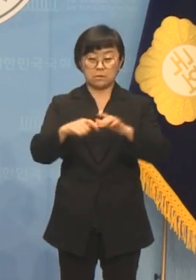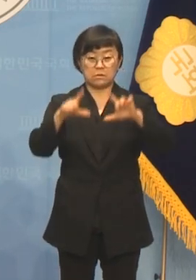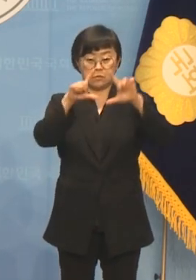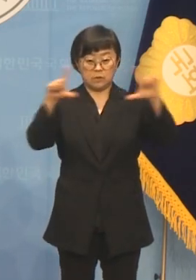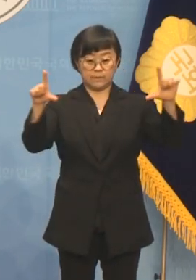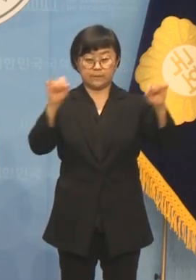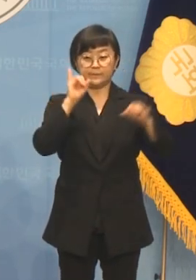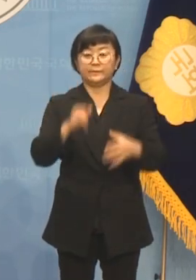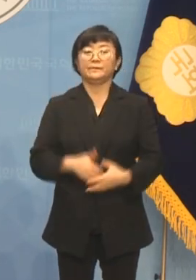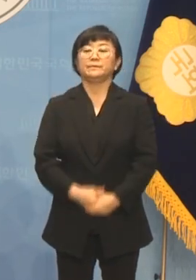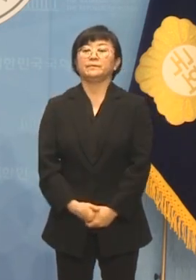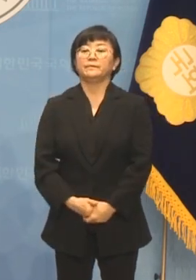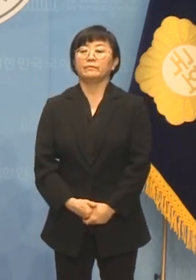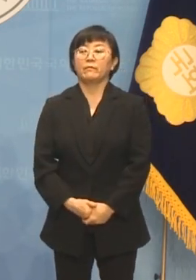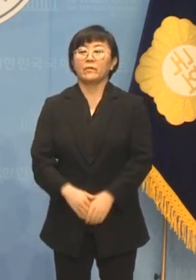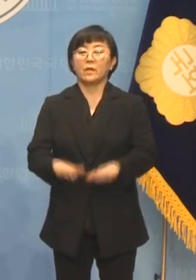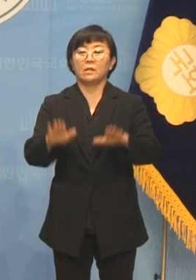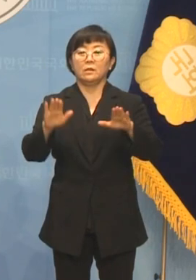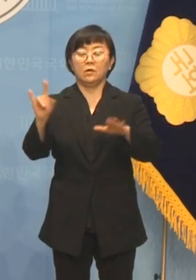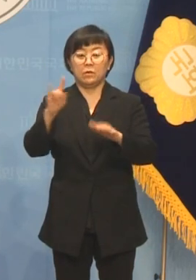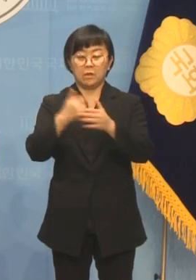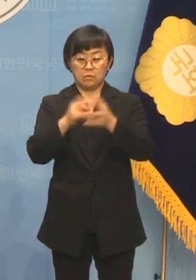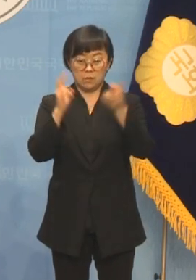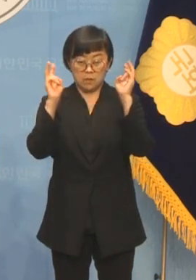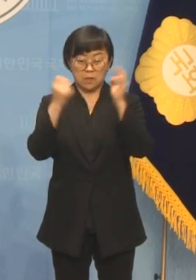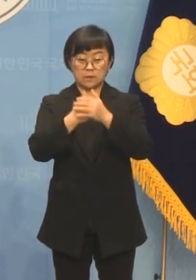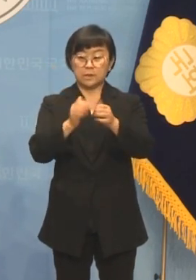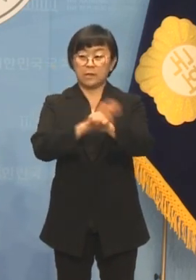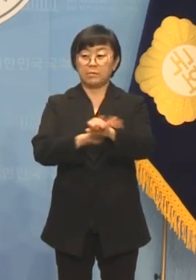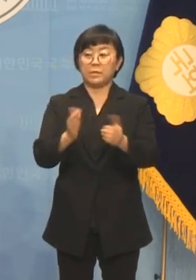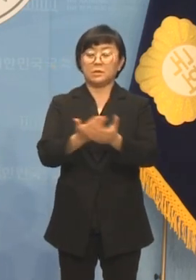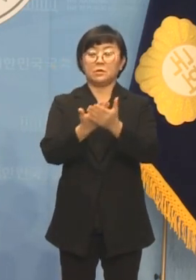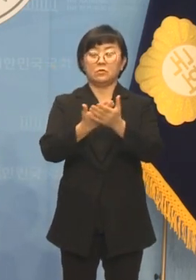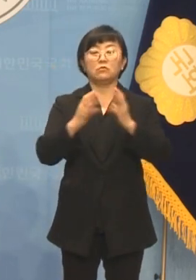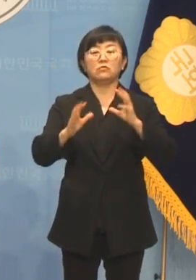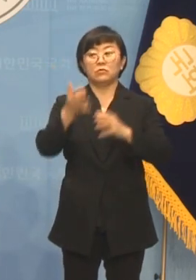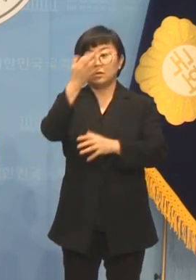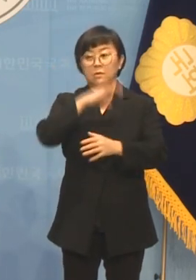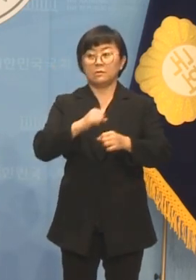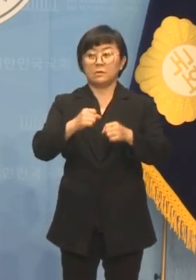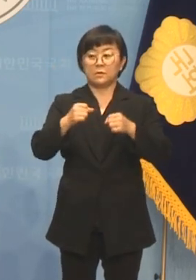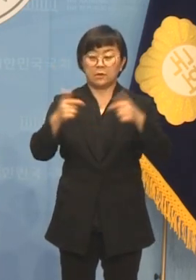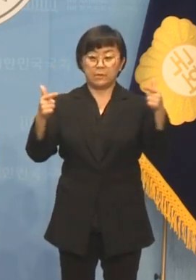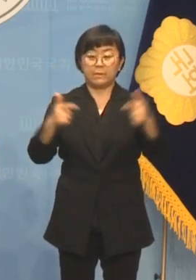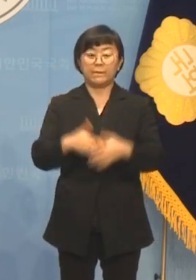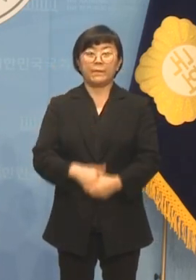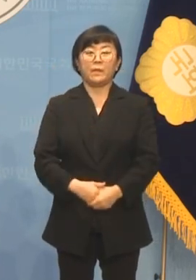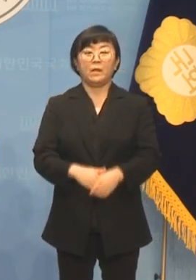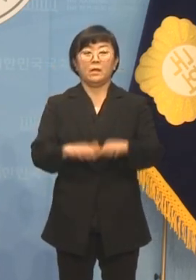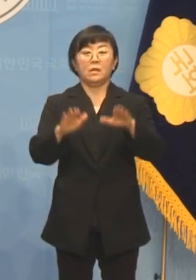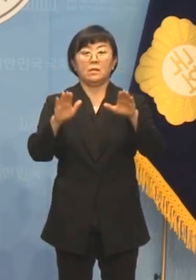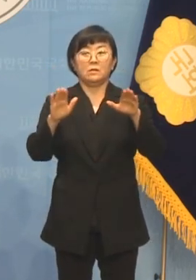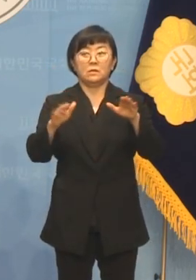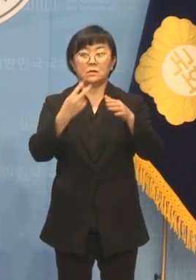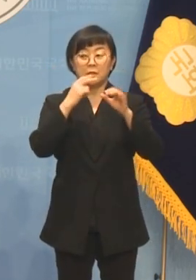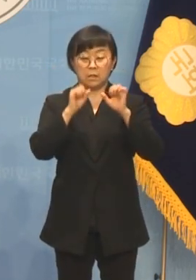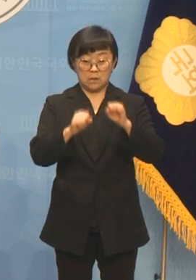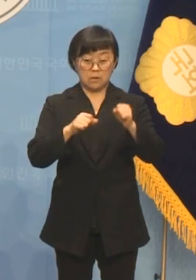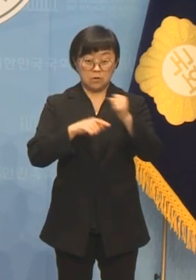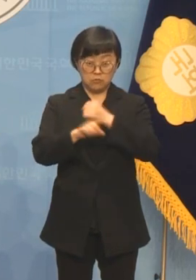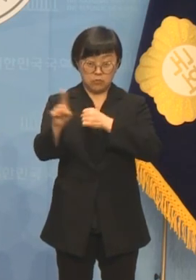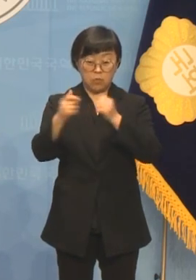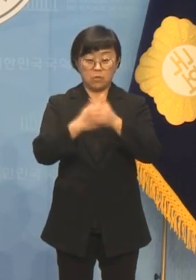쓰여 있습니다. 현대중공업이 잘 되는 것이 국익이 커지는 것입니다. 현대중공업이 살아야 되는